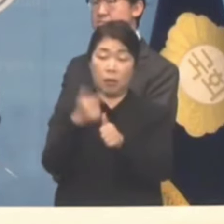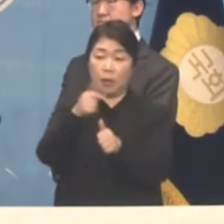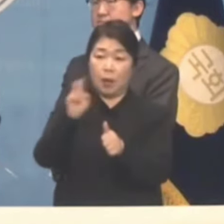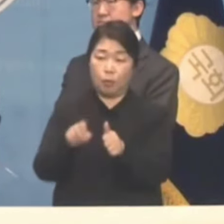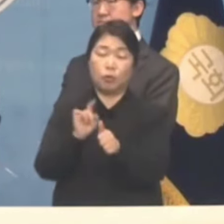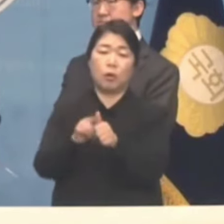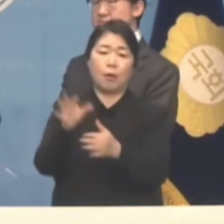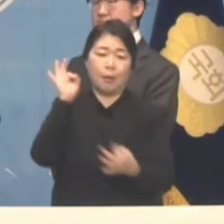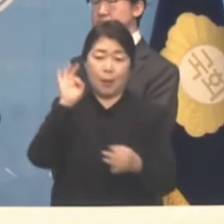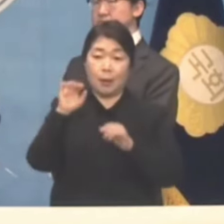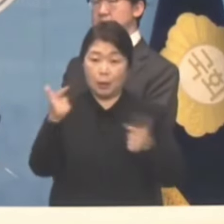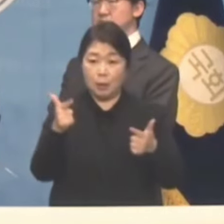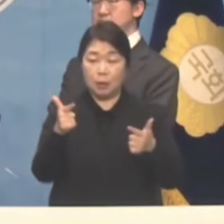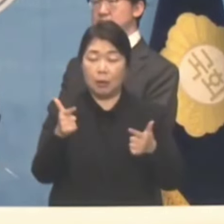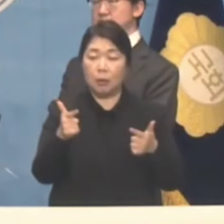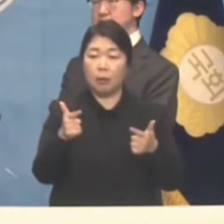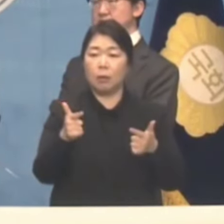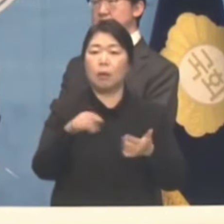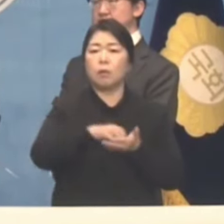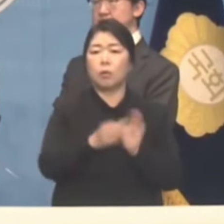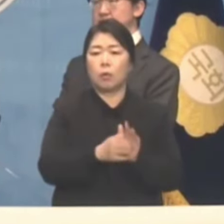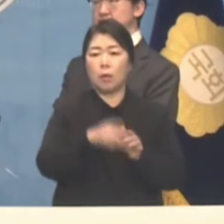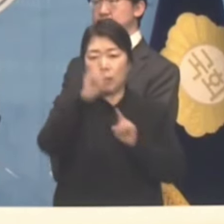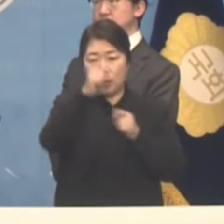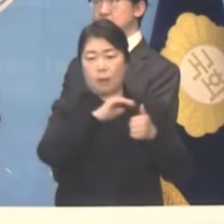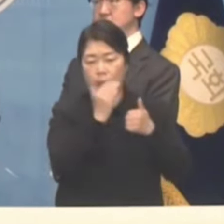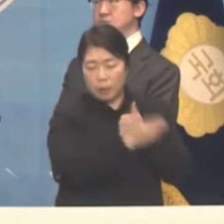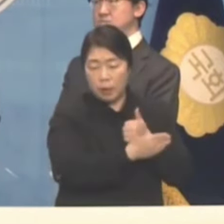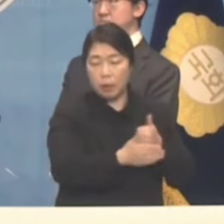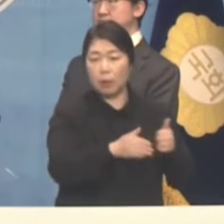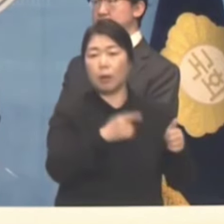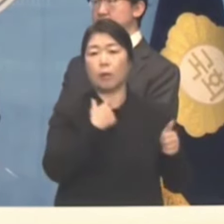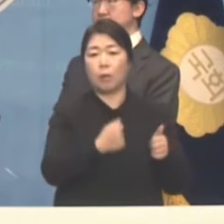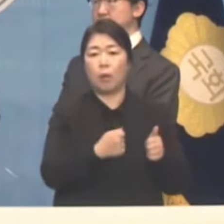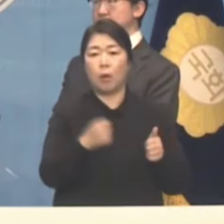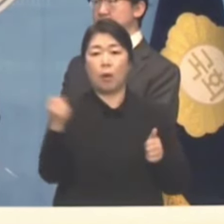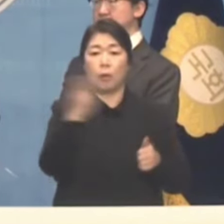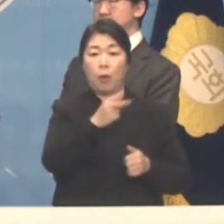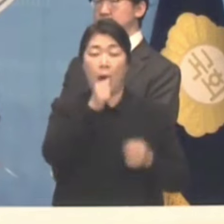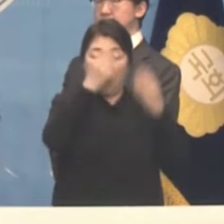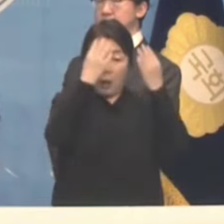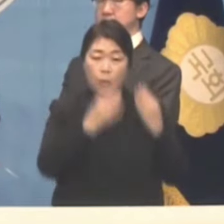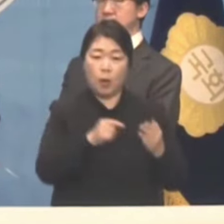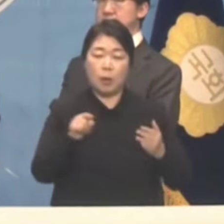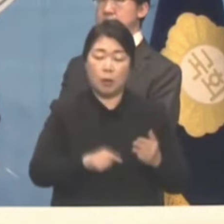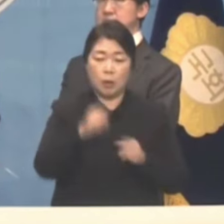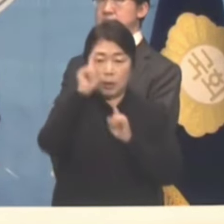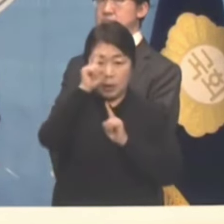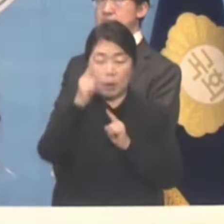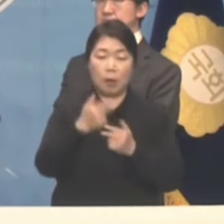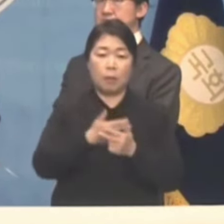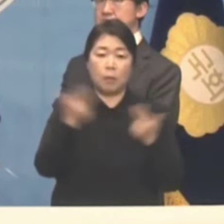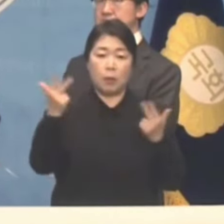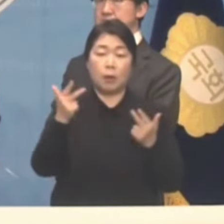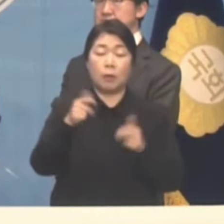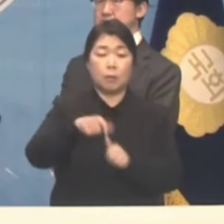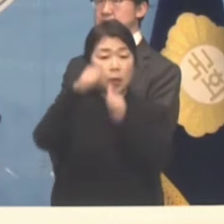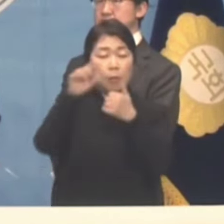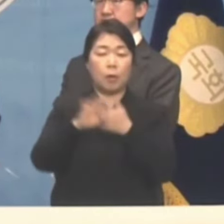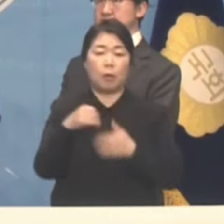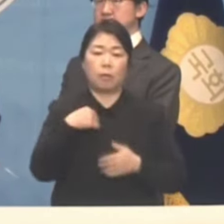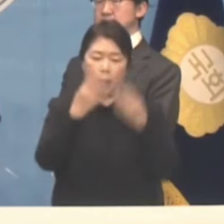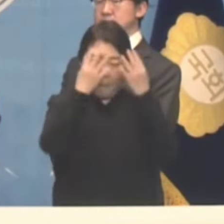해가면서 이재명을 비호하고 두드 감옥 안에서는 이재명이 당선되면 우리는 나갈 수